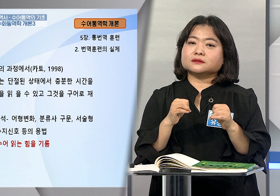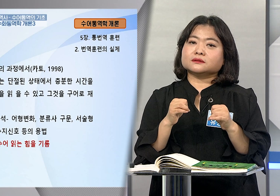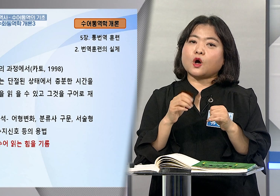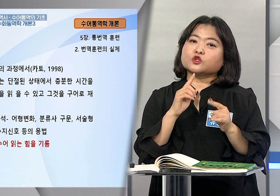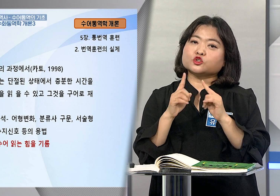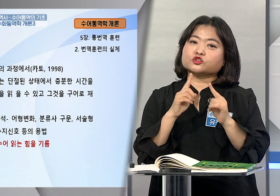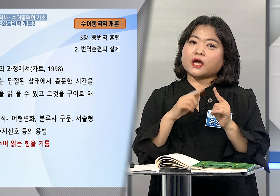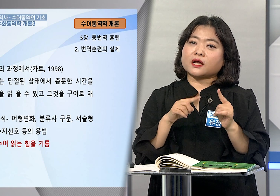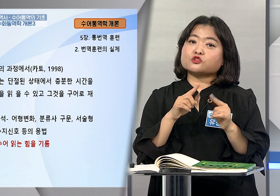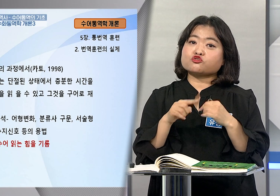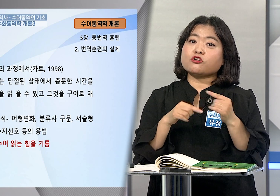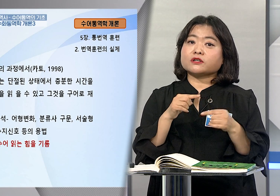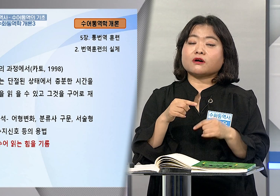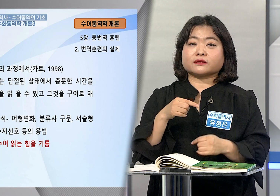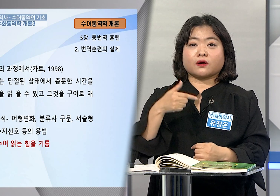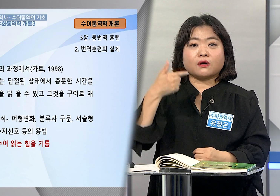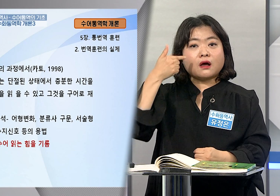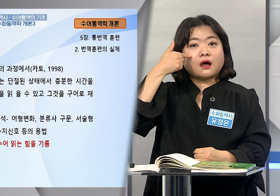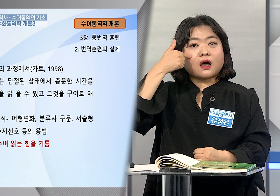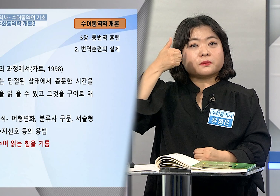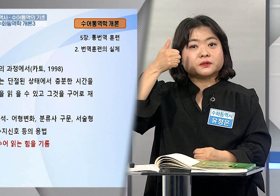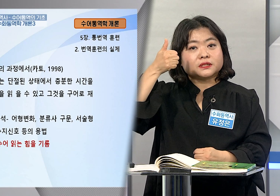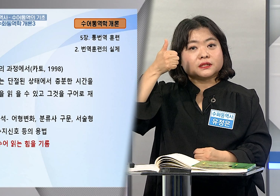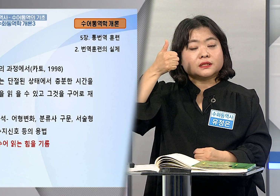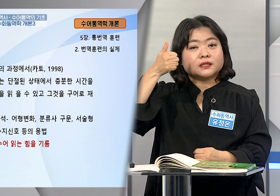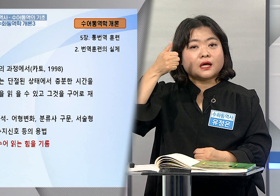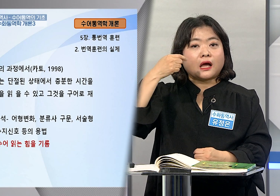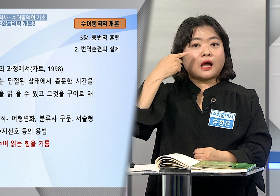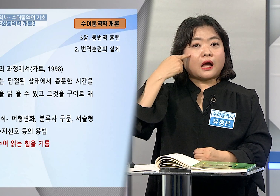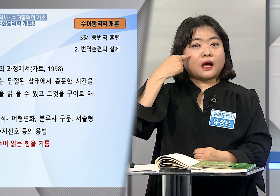많은 언어 중에 하나가 수어인 것 같아요. 아버지.